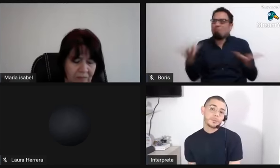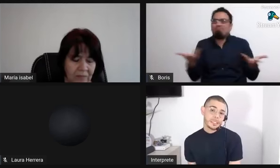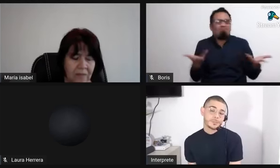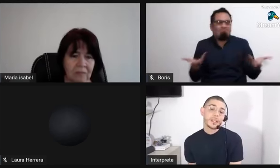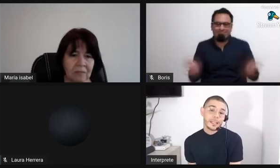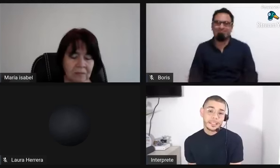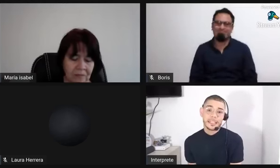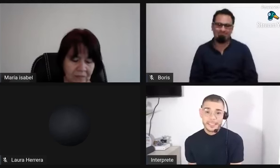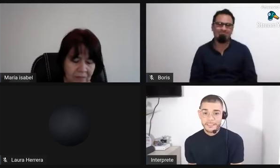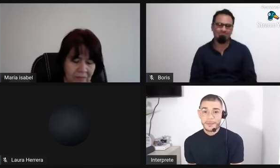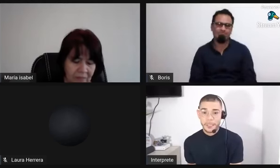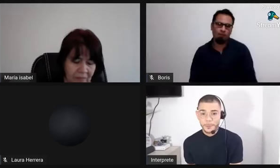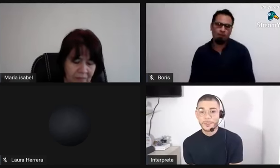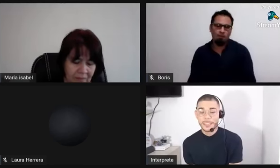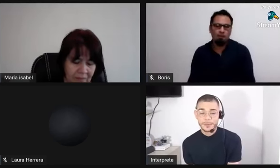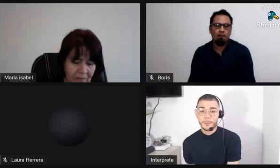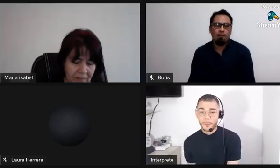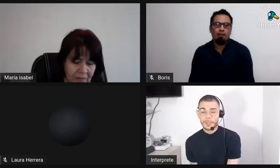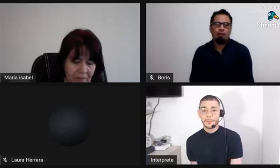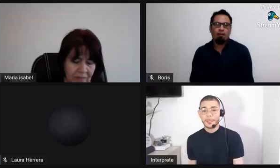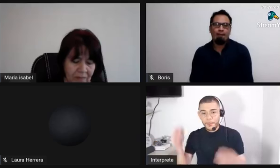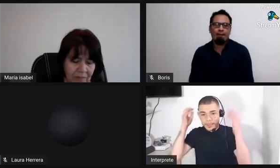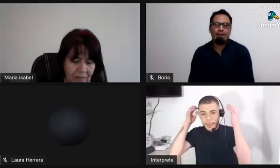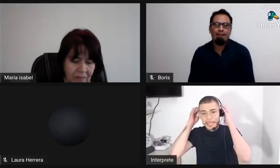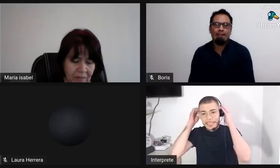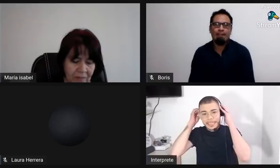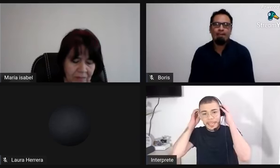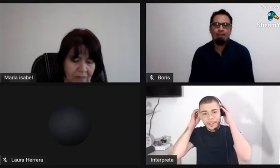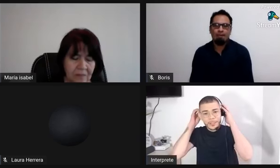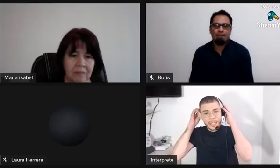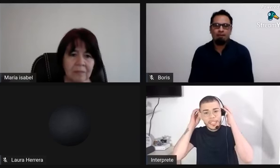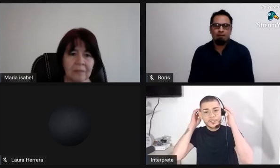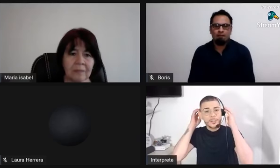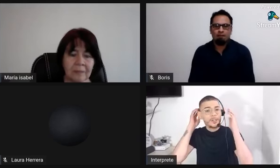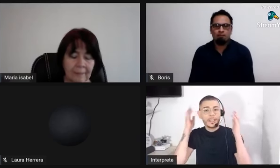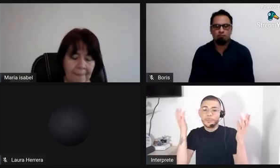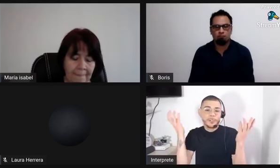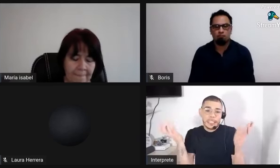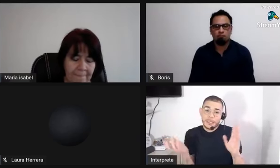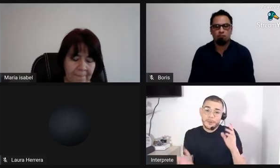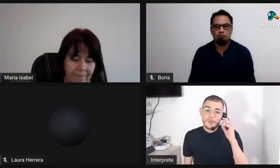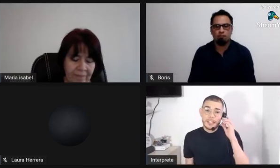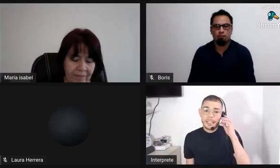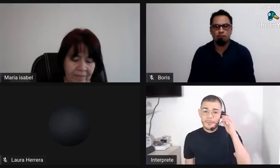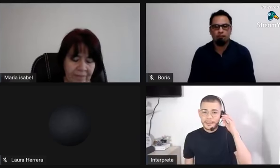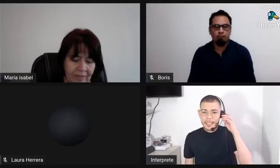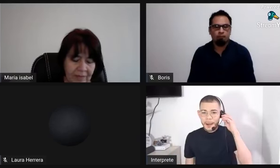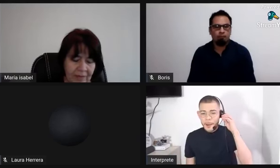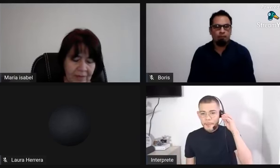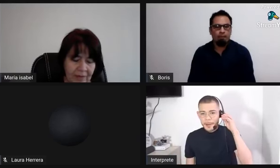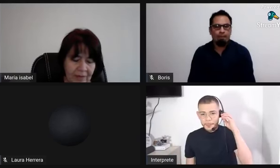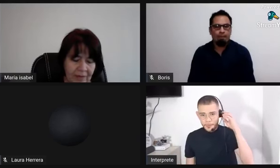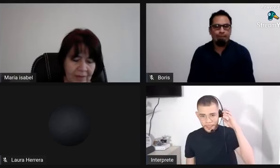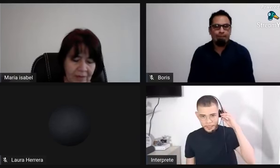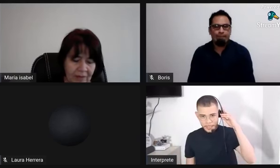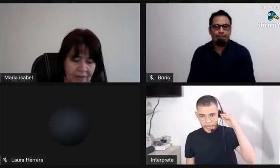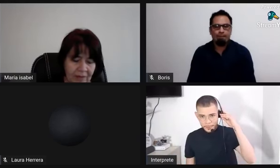es una interesante pregunta, es una muy buena pregunta para hacernos, solo que pues no tenemos una herramienta para poder dar una